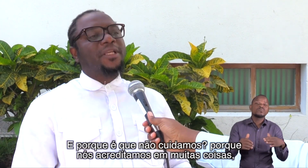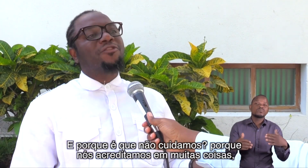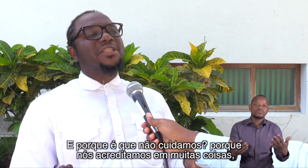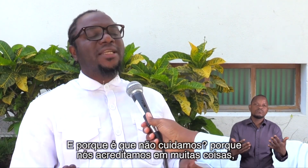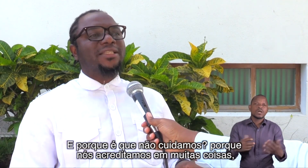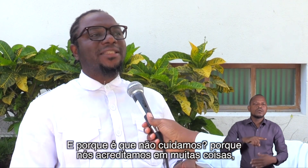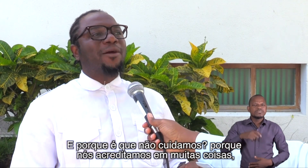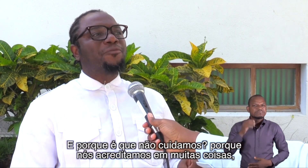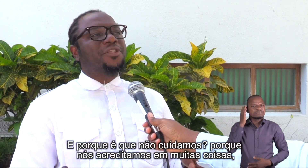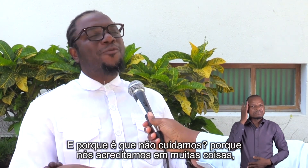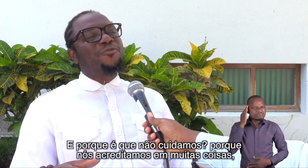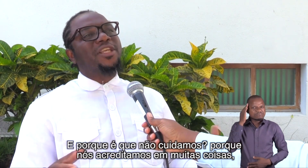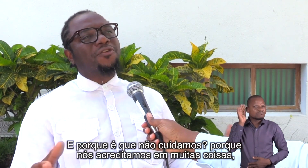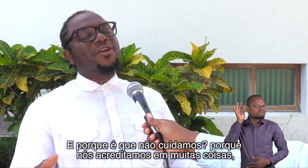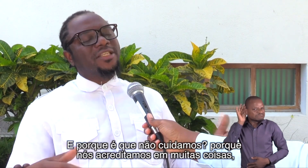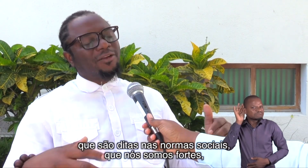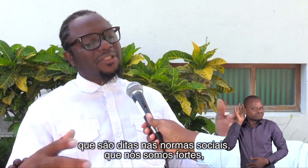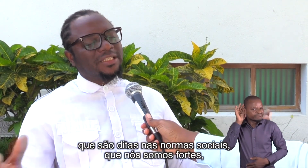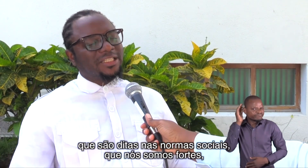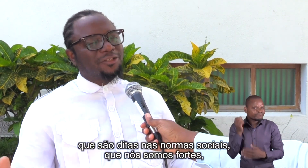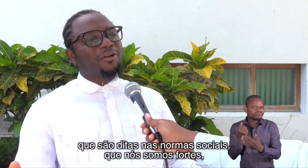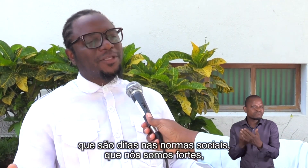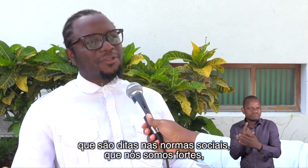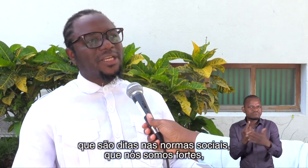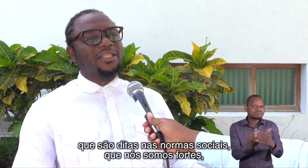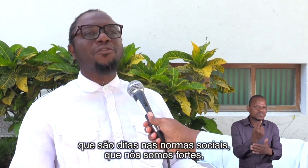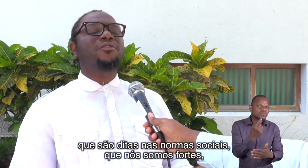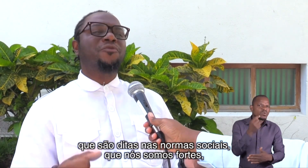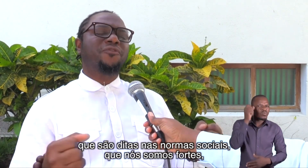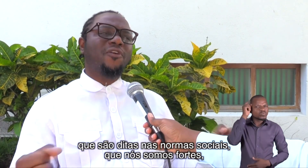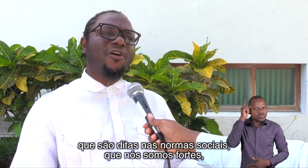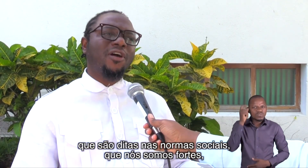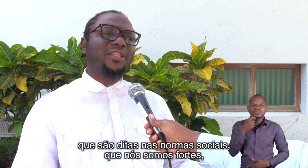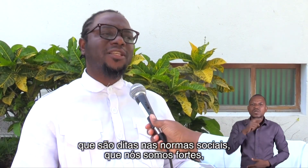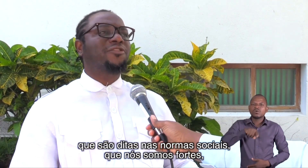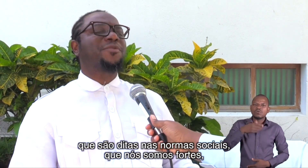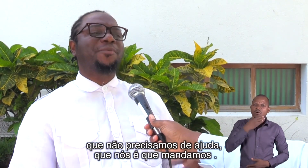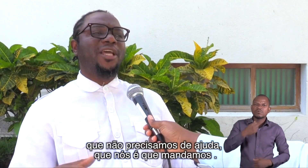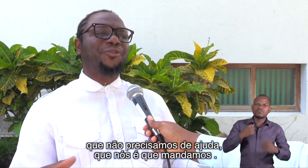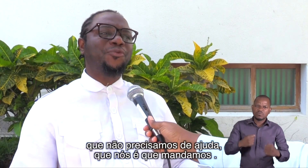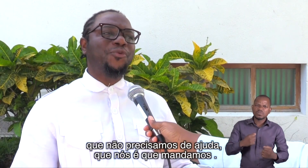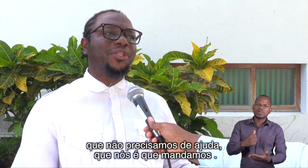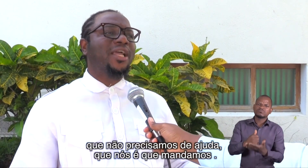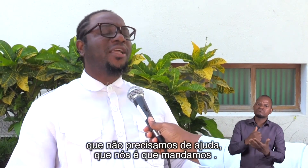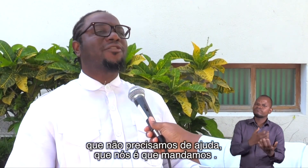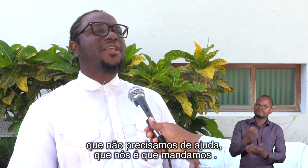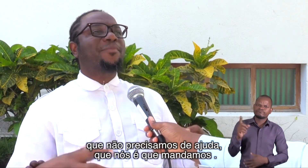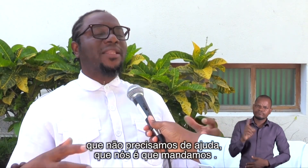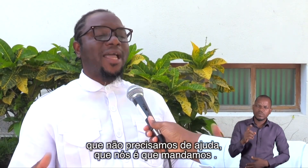nós acreditamos em muitas coisas que estão ditas nas normas sociais, que nós somos fortes, que nós não precisamos de ajuda, que nós é que